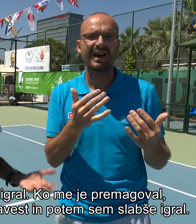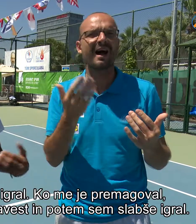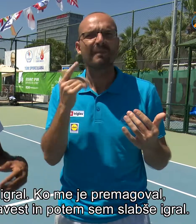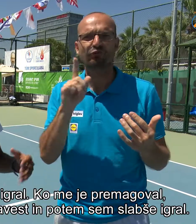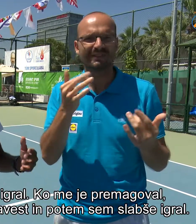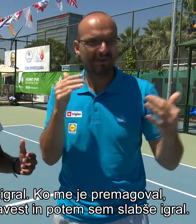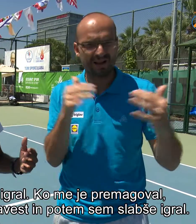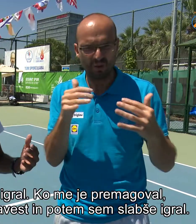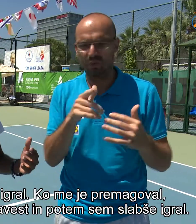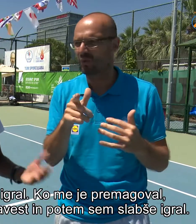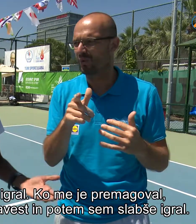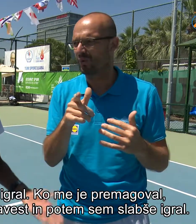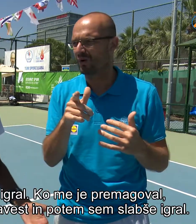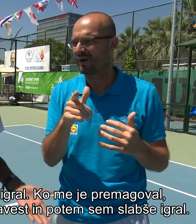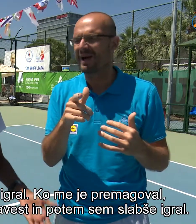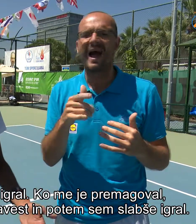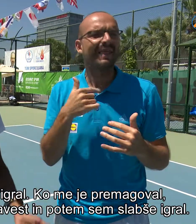I got less confident to that.